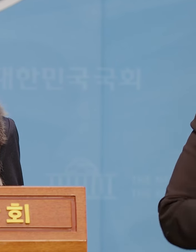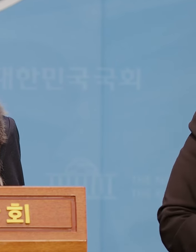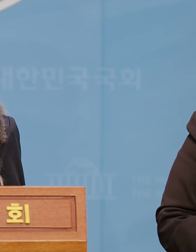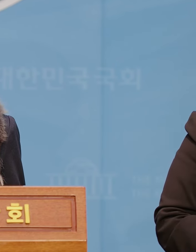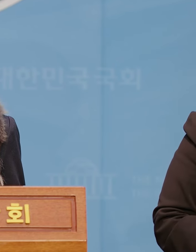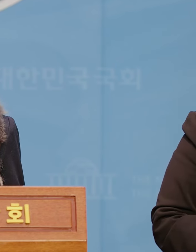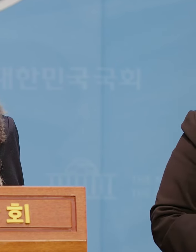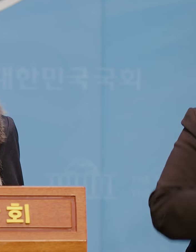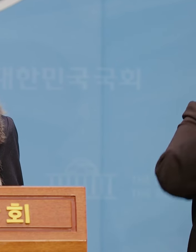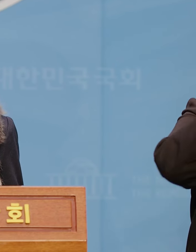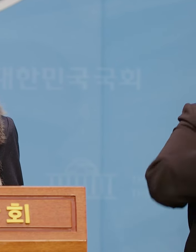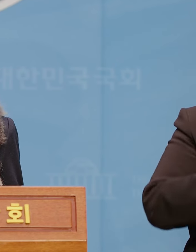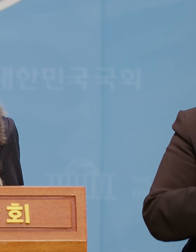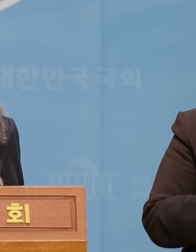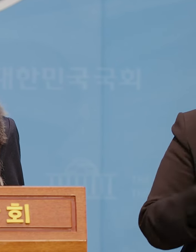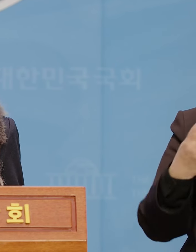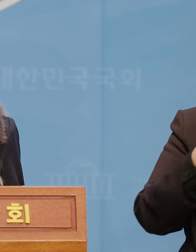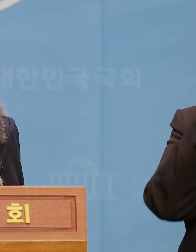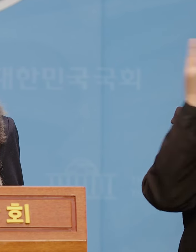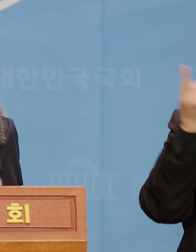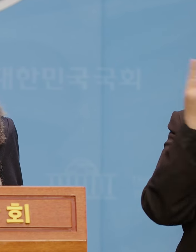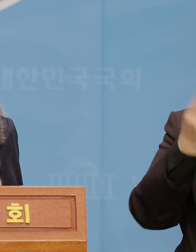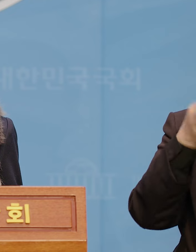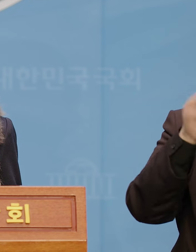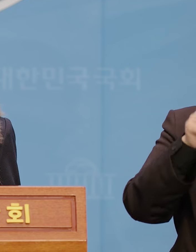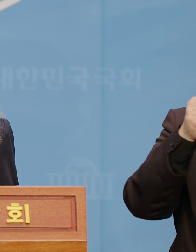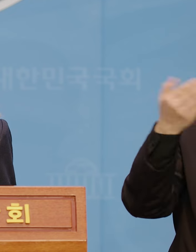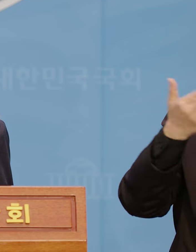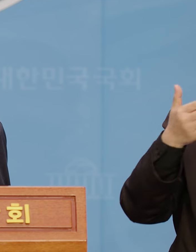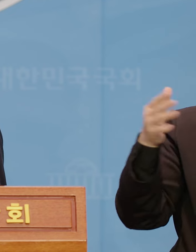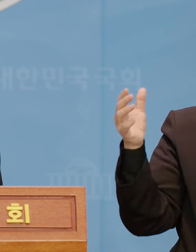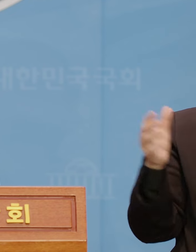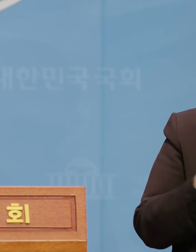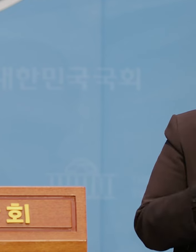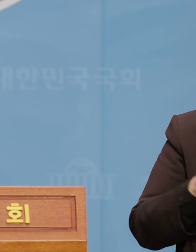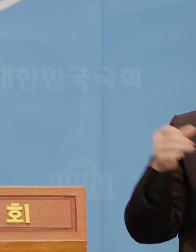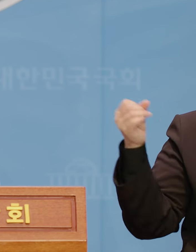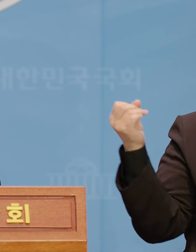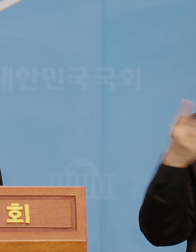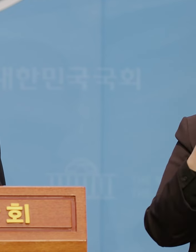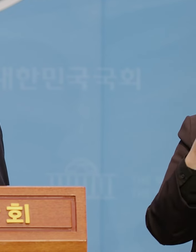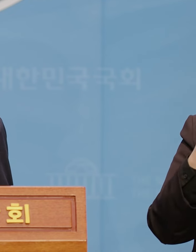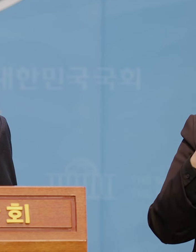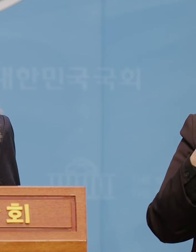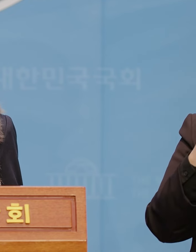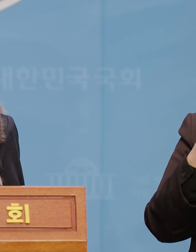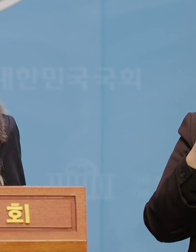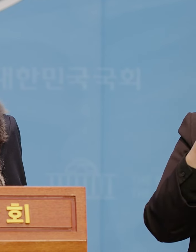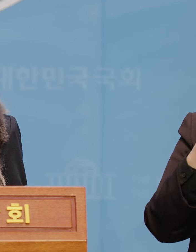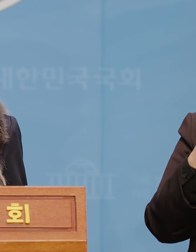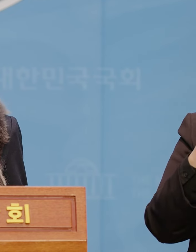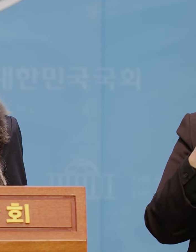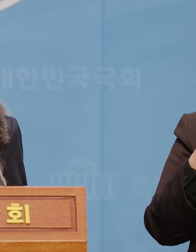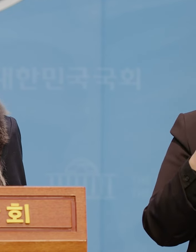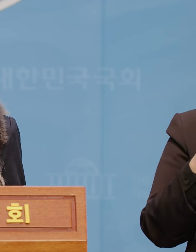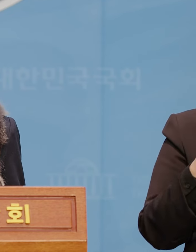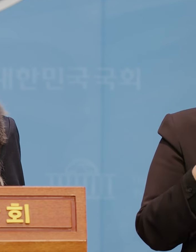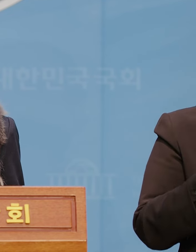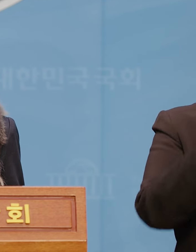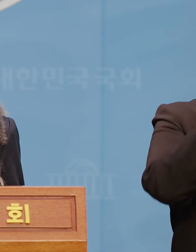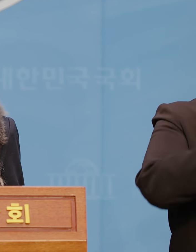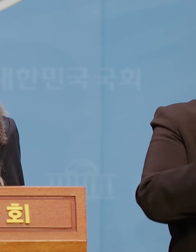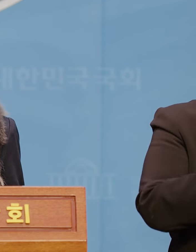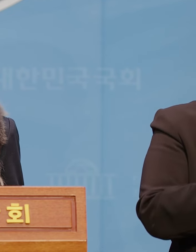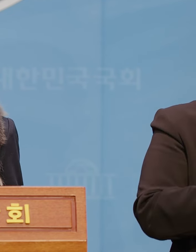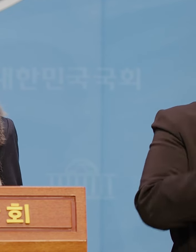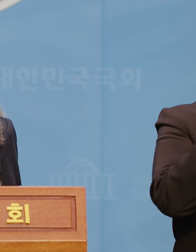1,000원에 그다음에 통신료 29,000원에 그다음에 어 뭐 구동용 뭐